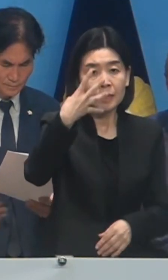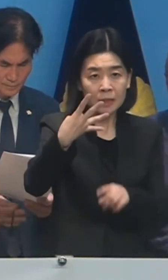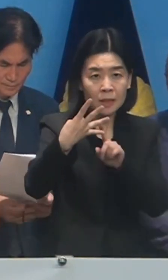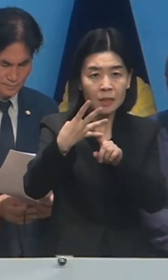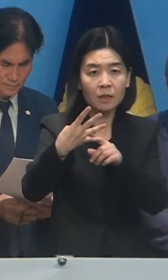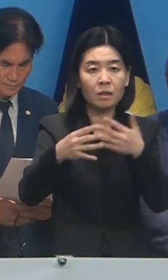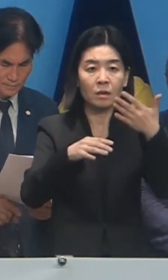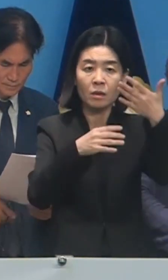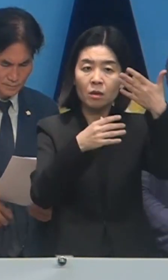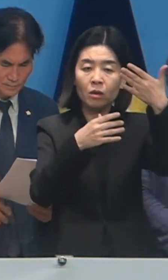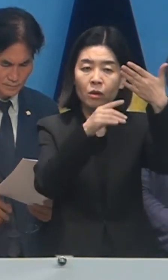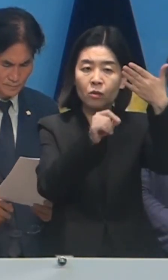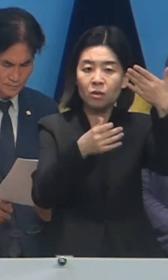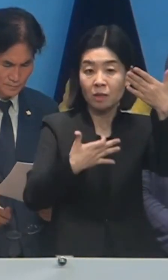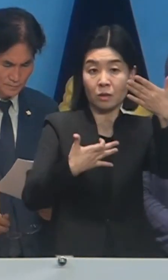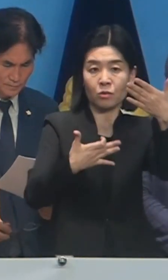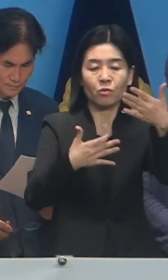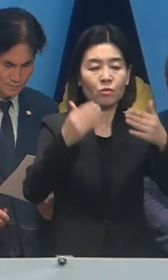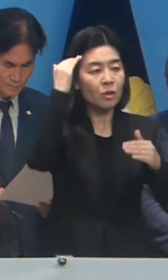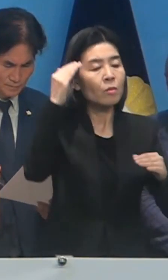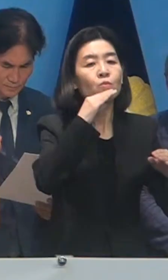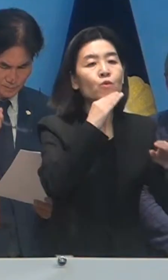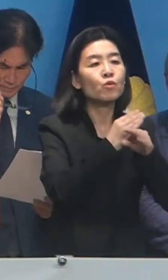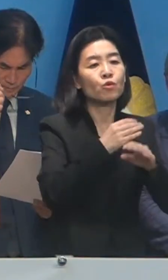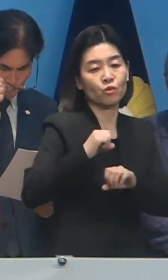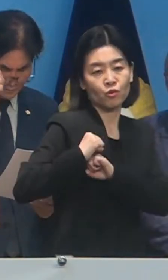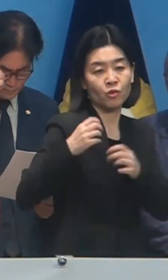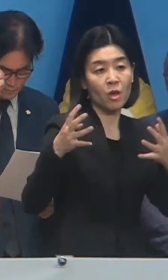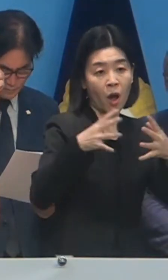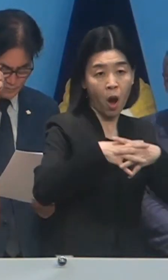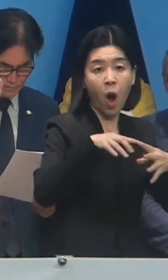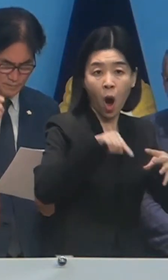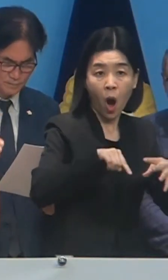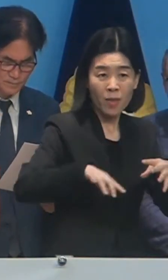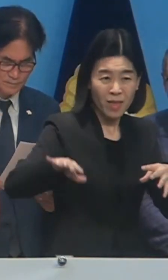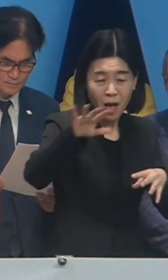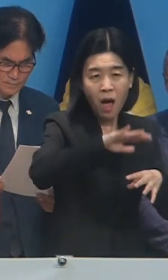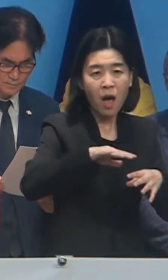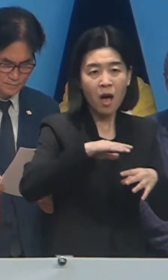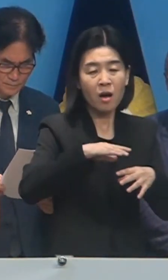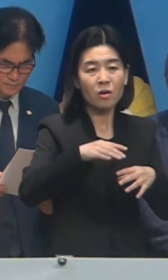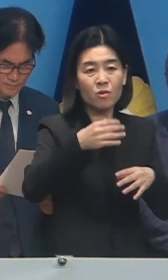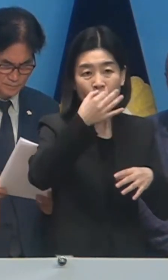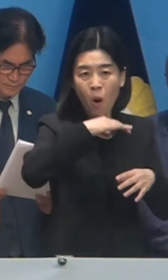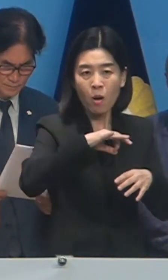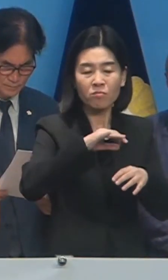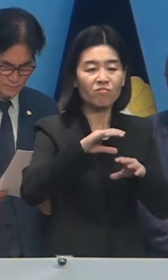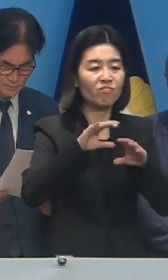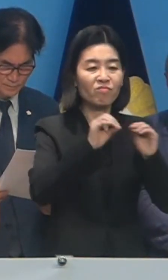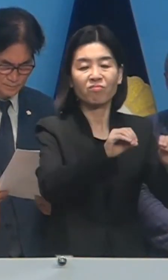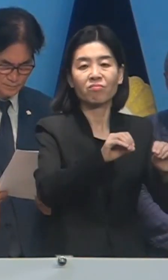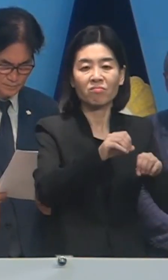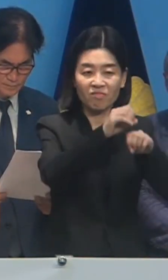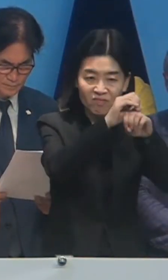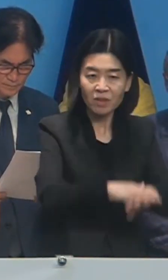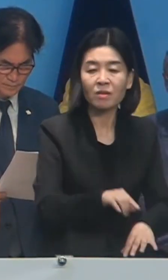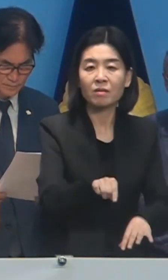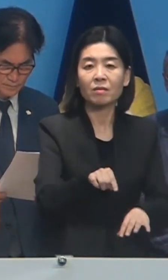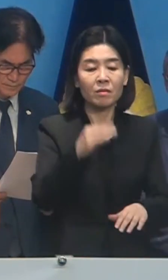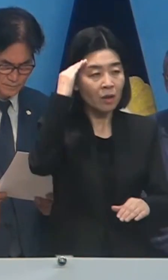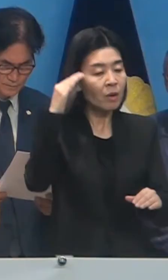2024년 9.19 남북 군사협력 전부를 효력정지했고